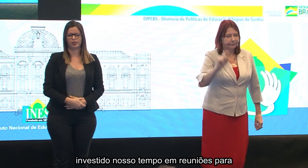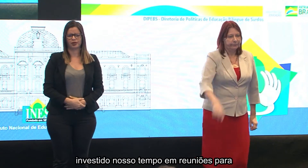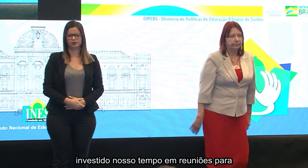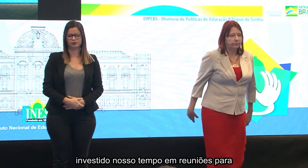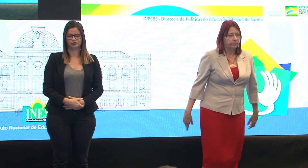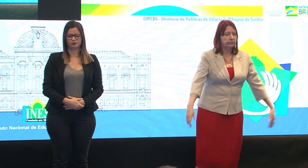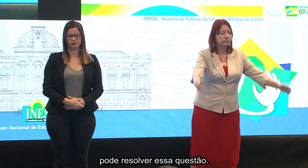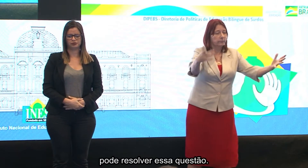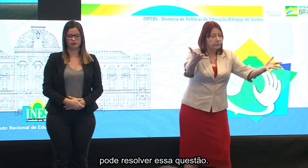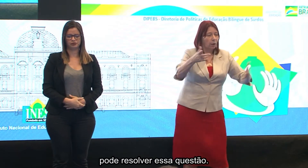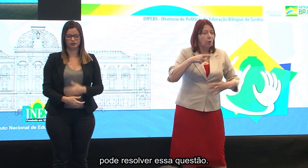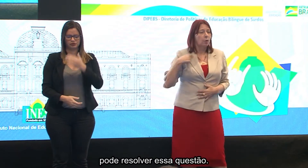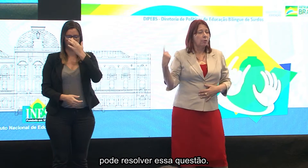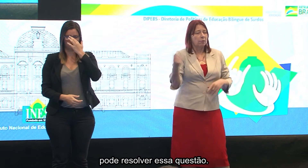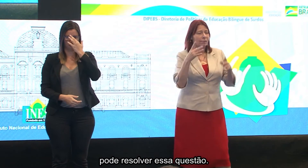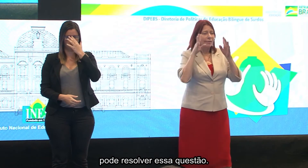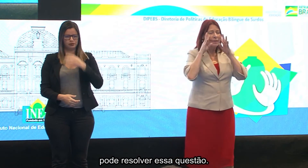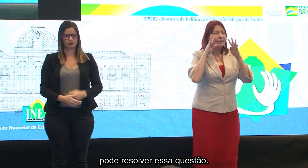para poder resolver essa questão.